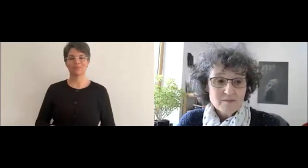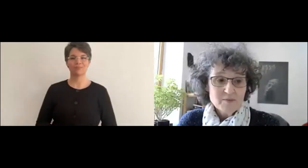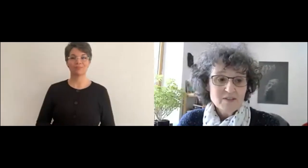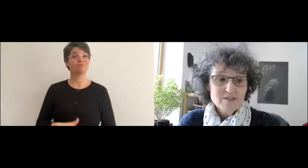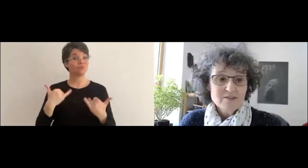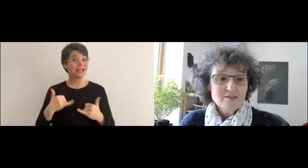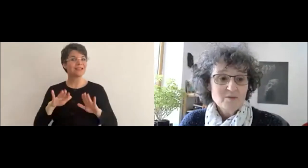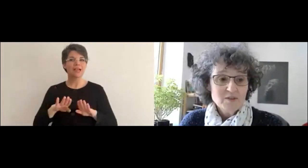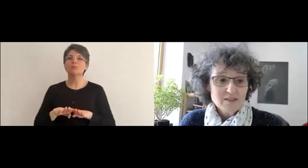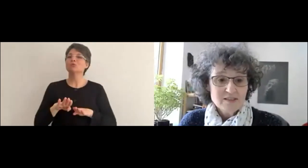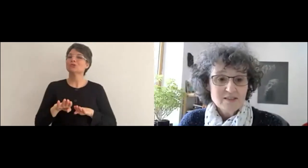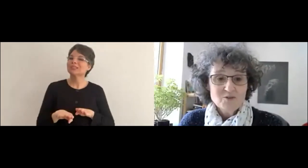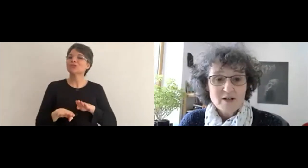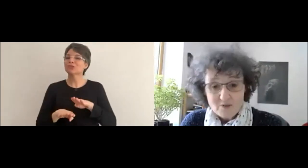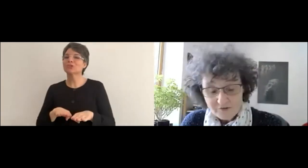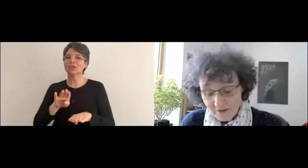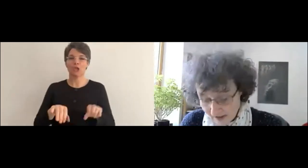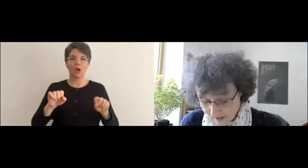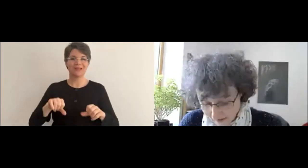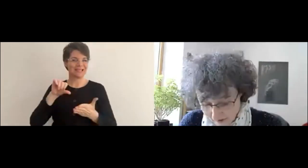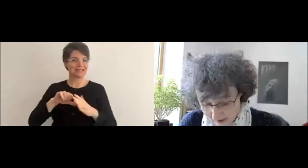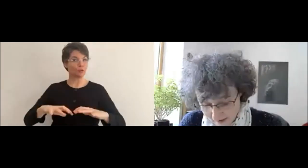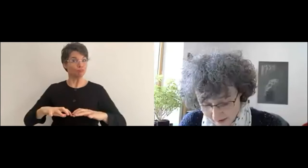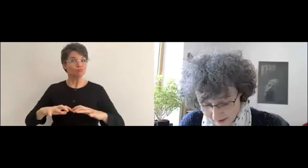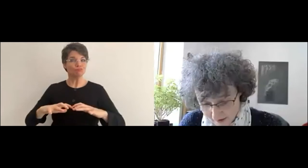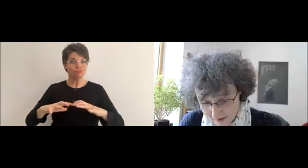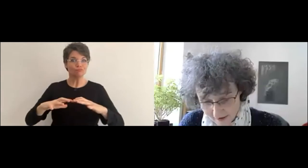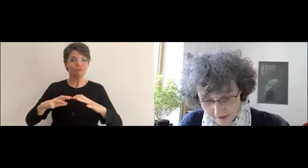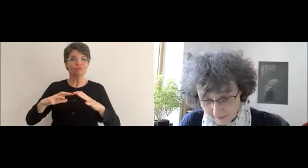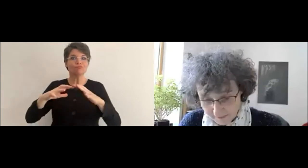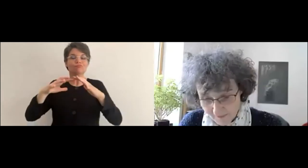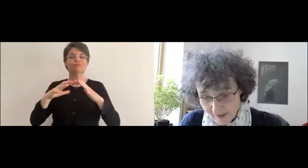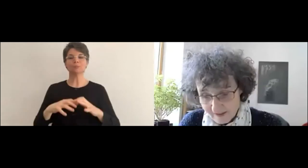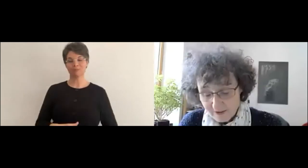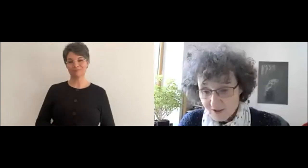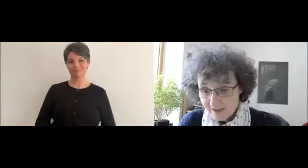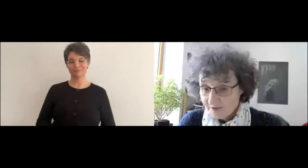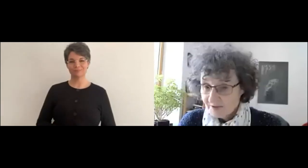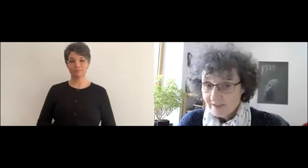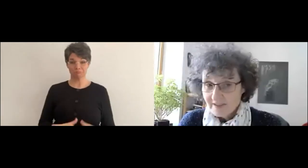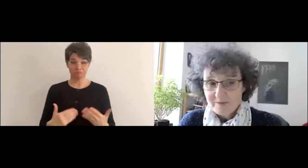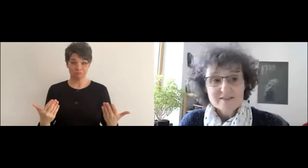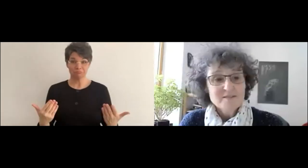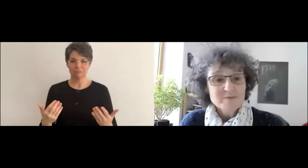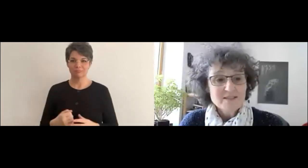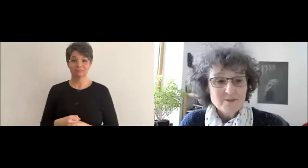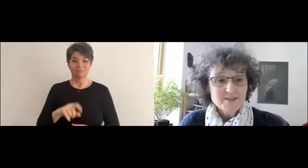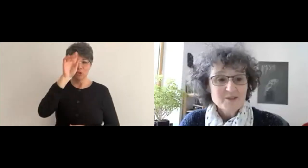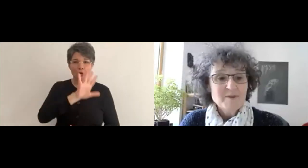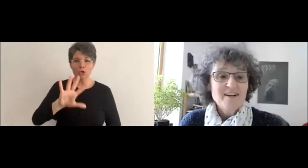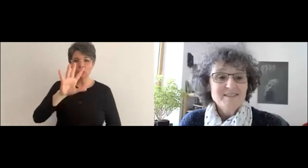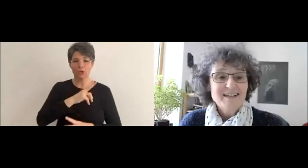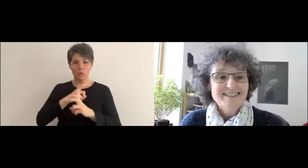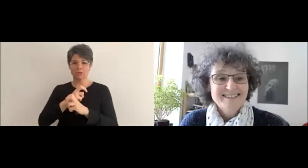für Step das Kompetenzzentrum auf. Wie gesagt, es ist Deutschland und Österreich haben ja alles gemeinsam, außer